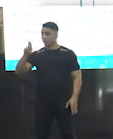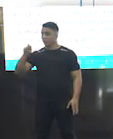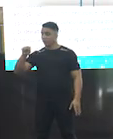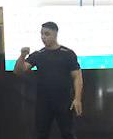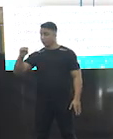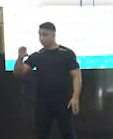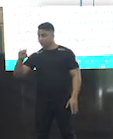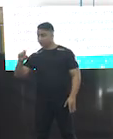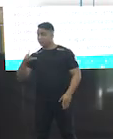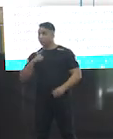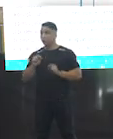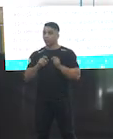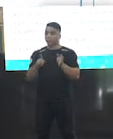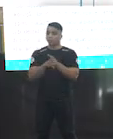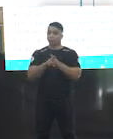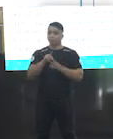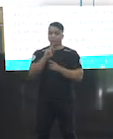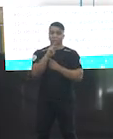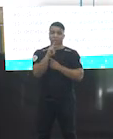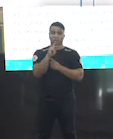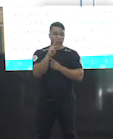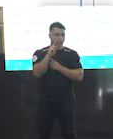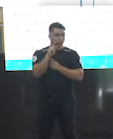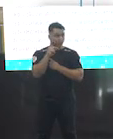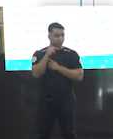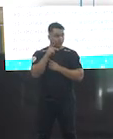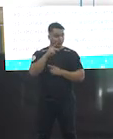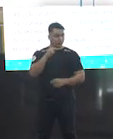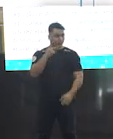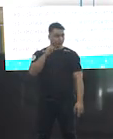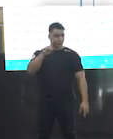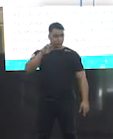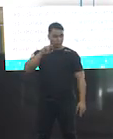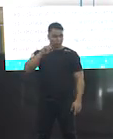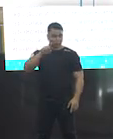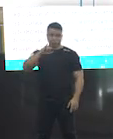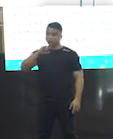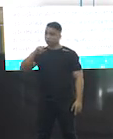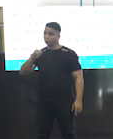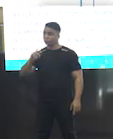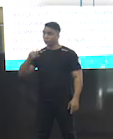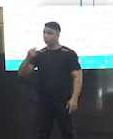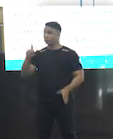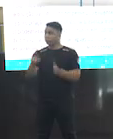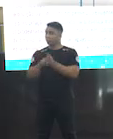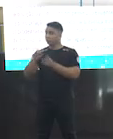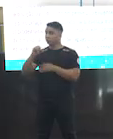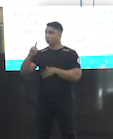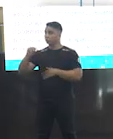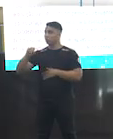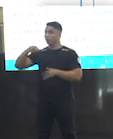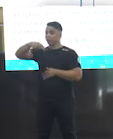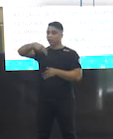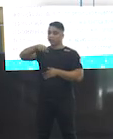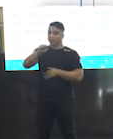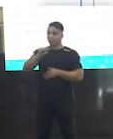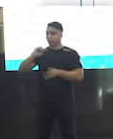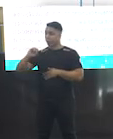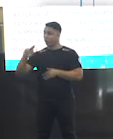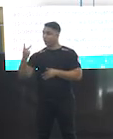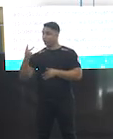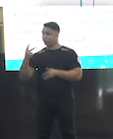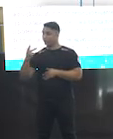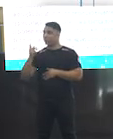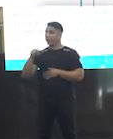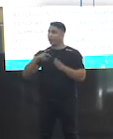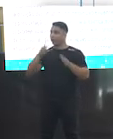emprega hidróxido de sódio. O que é o hidróxido de sódio? É o NaOH, é a soda